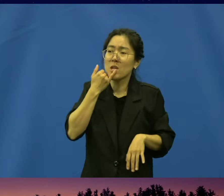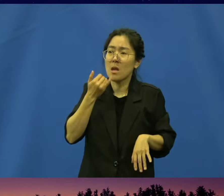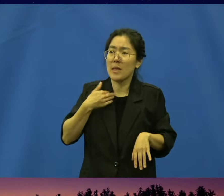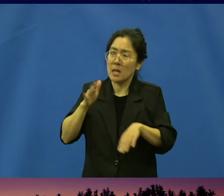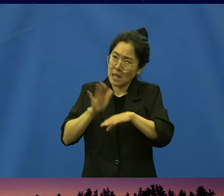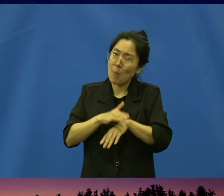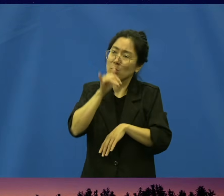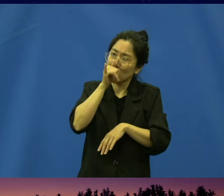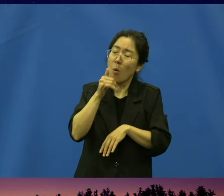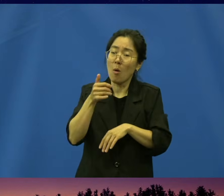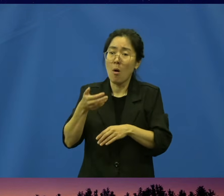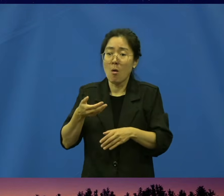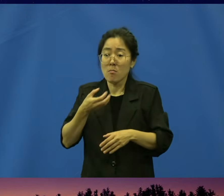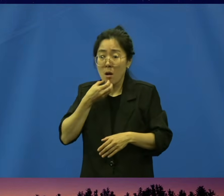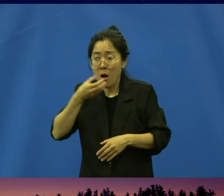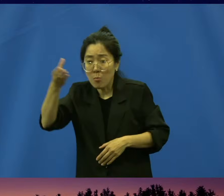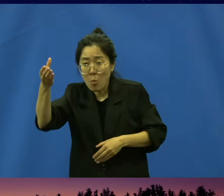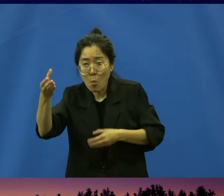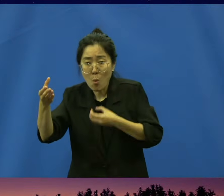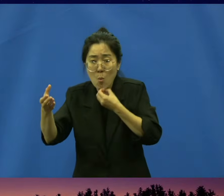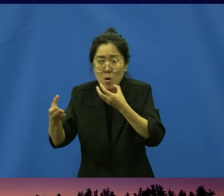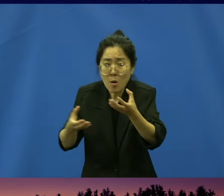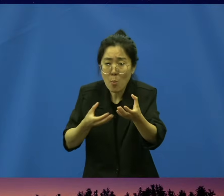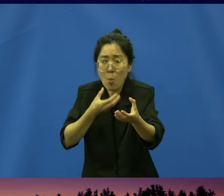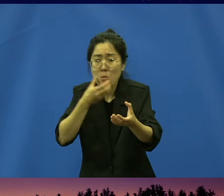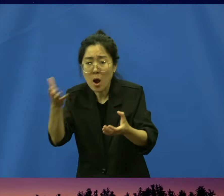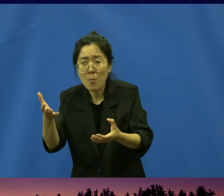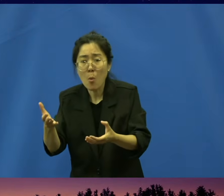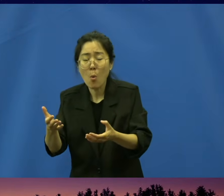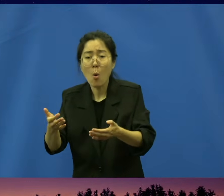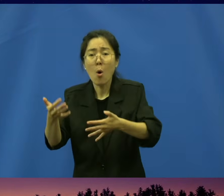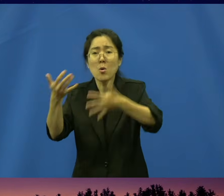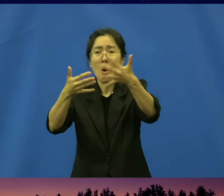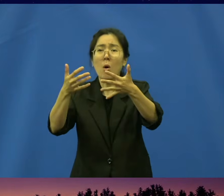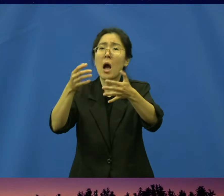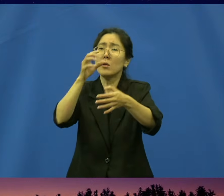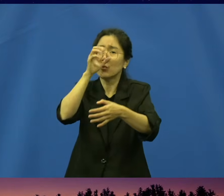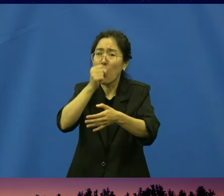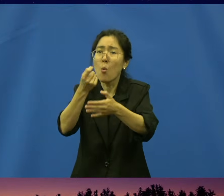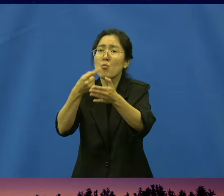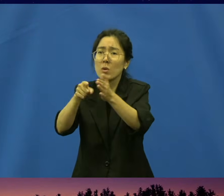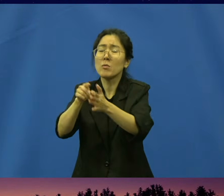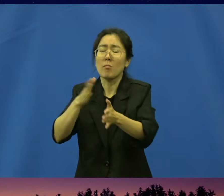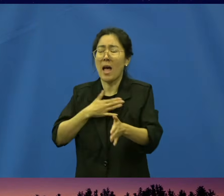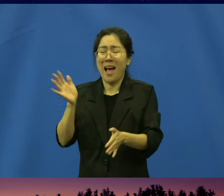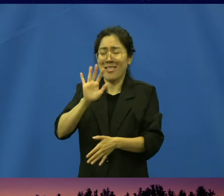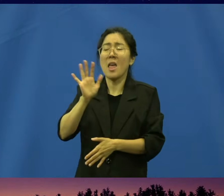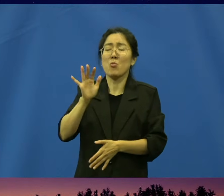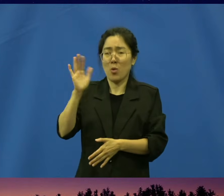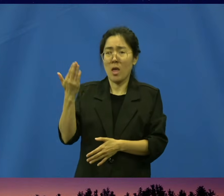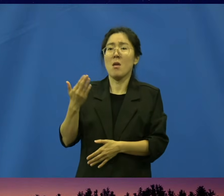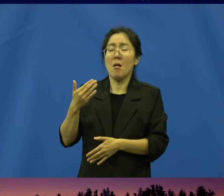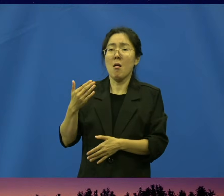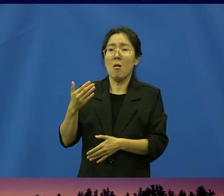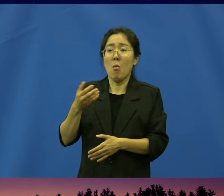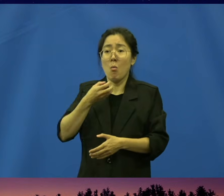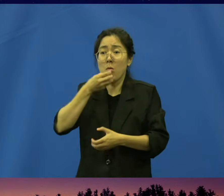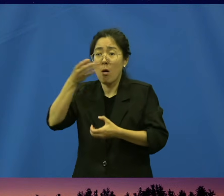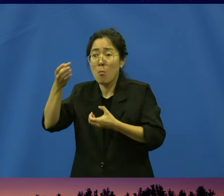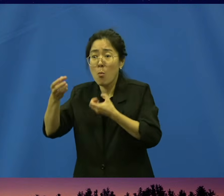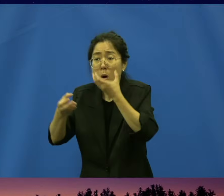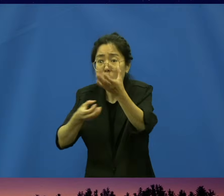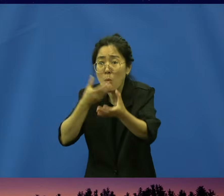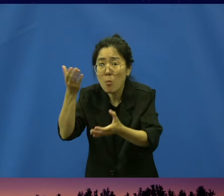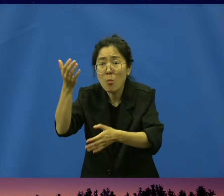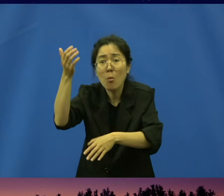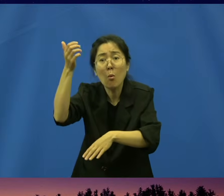우리가 가는 나라마다, 둘로스가 가는 나라마다 한두 번씩 꼭 질문해 봤습니다. 그게 뭔가 하면은, 둘로스 사람들은 여러 나라에서